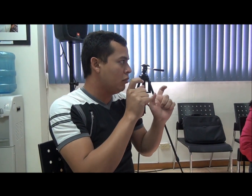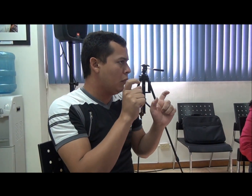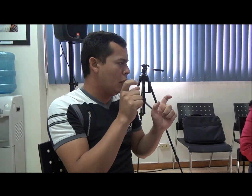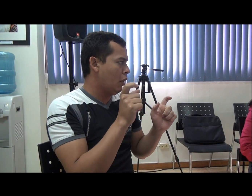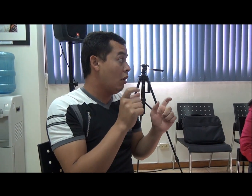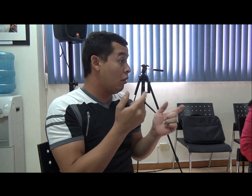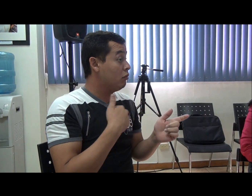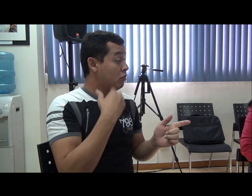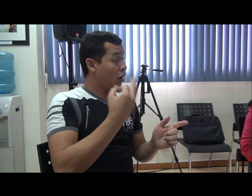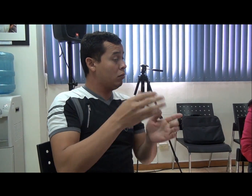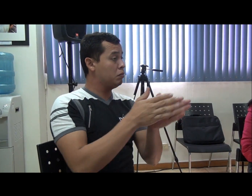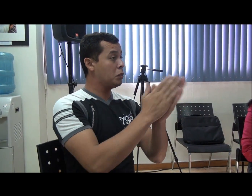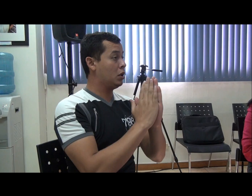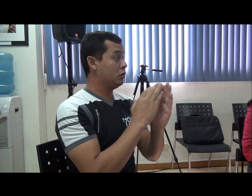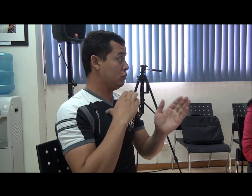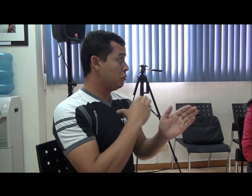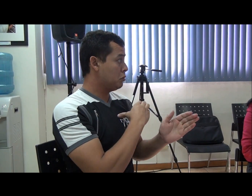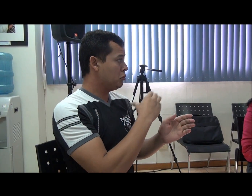Luis, etc.